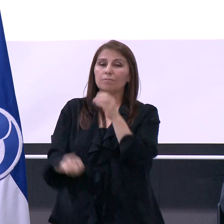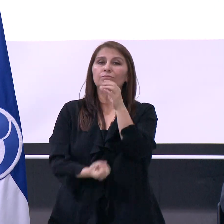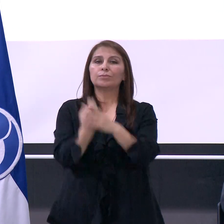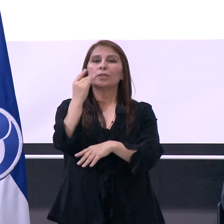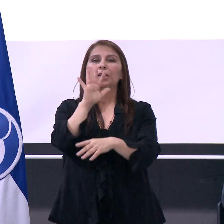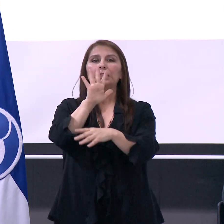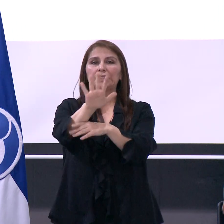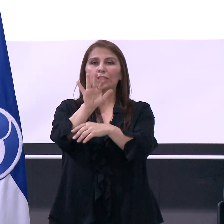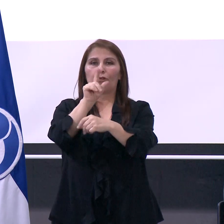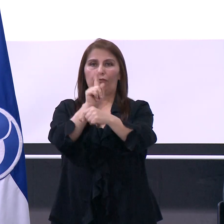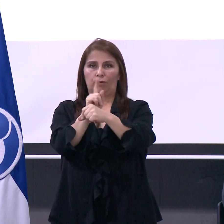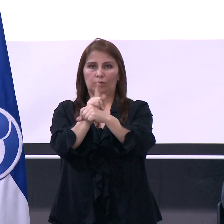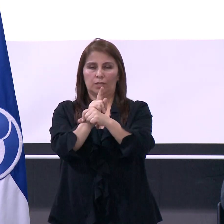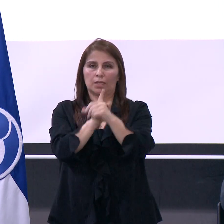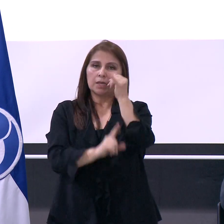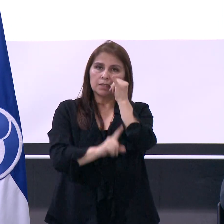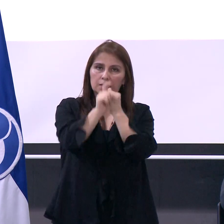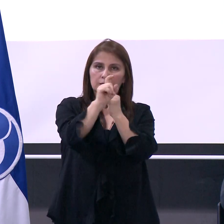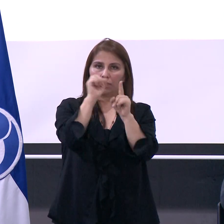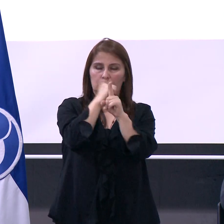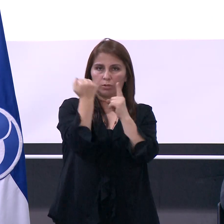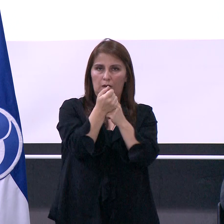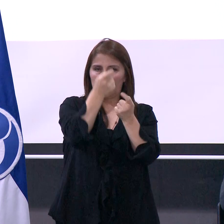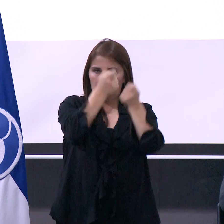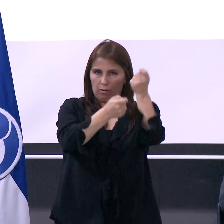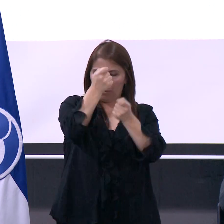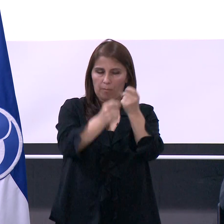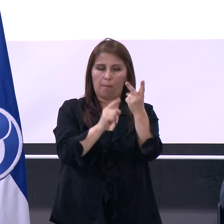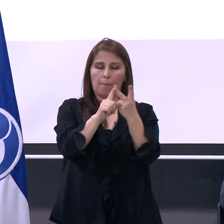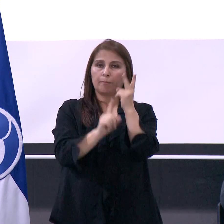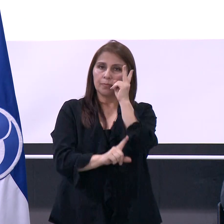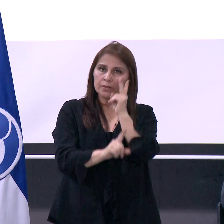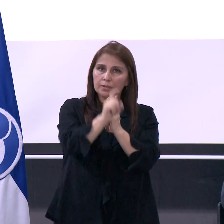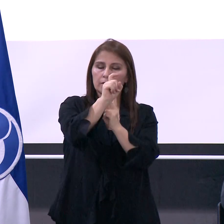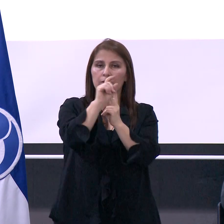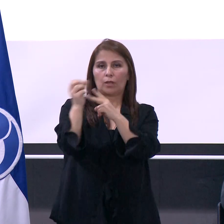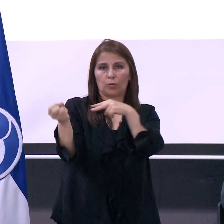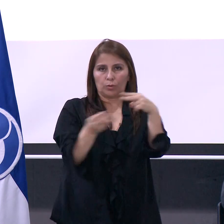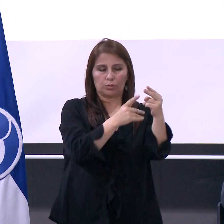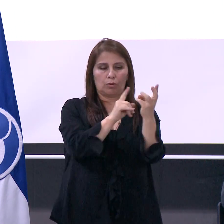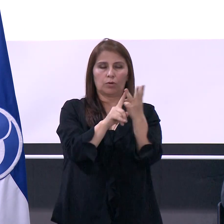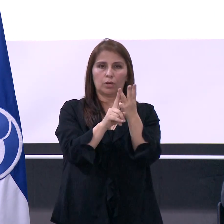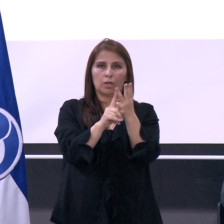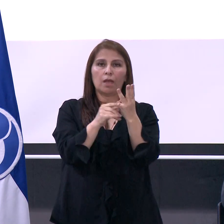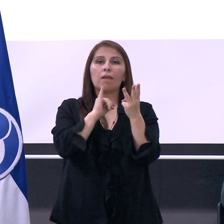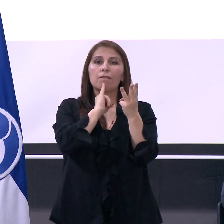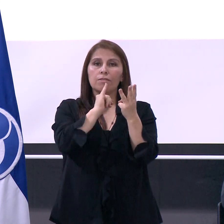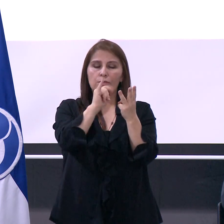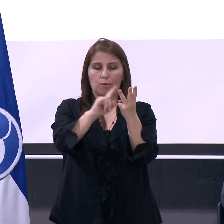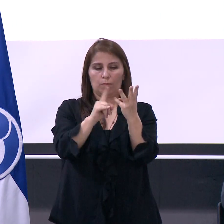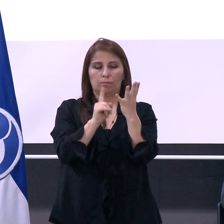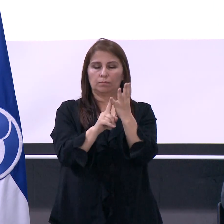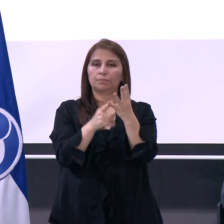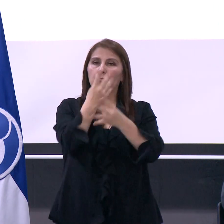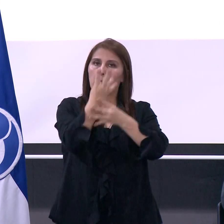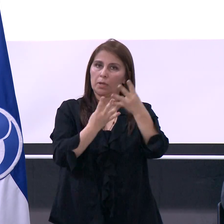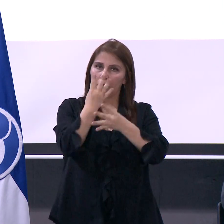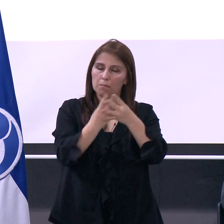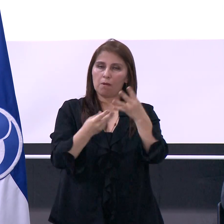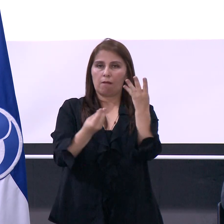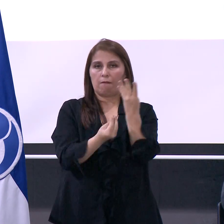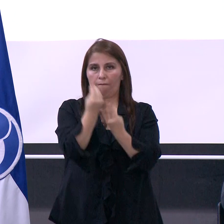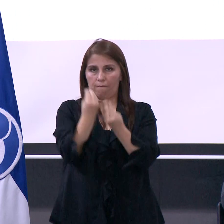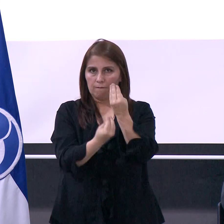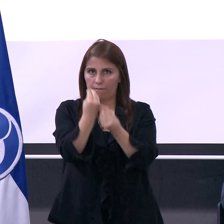facultades ciencias sociales económicas ciencias de la educación filología idiomas matemáticas y física